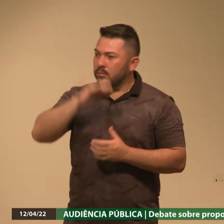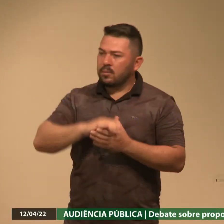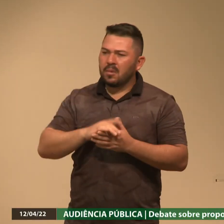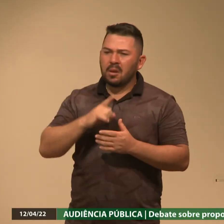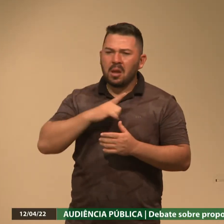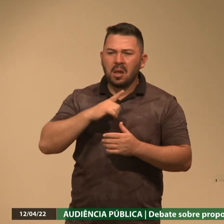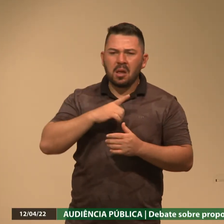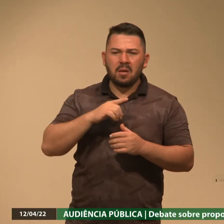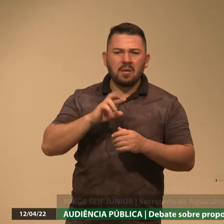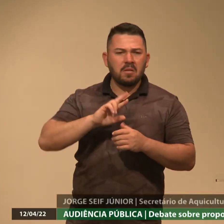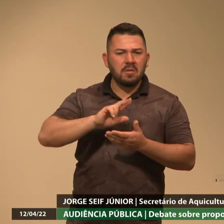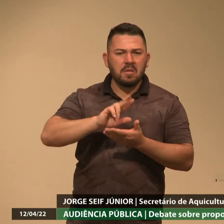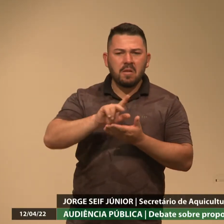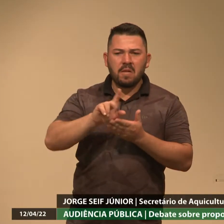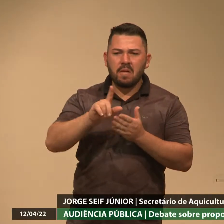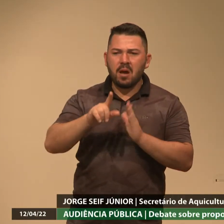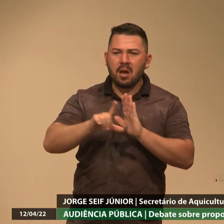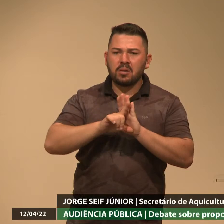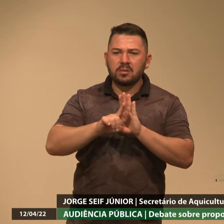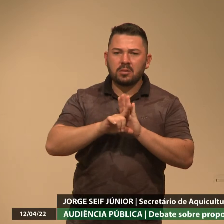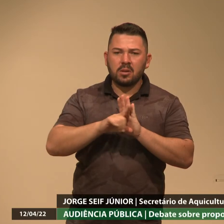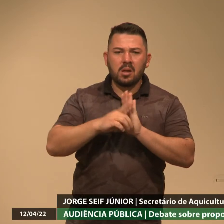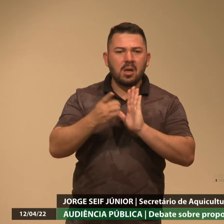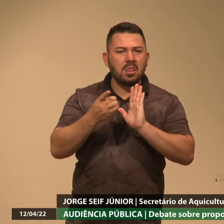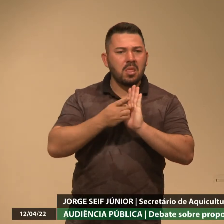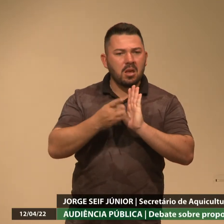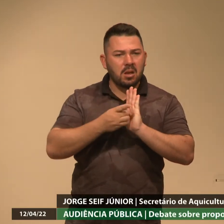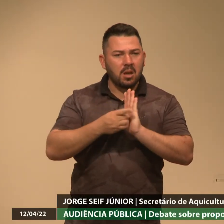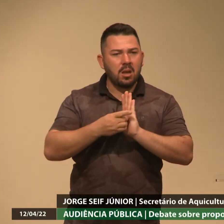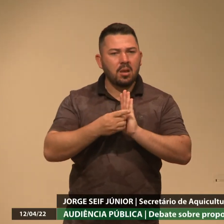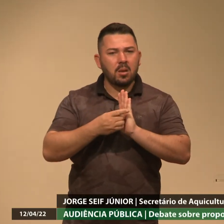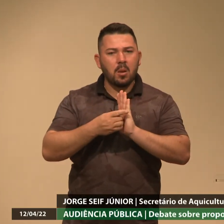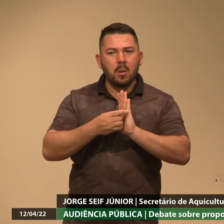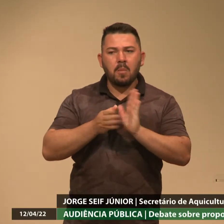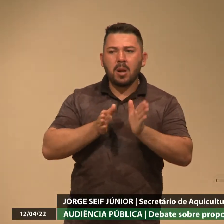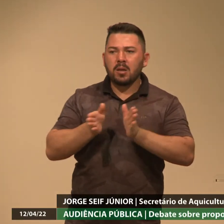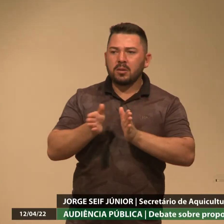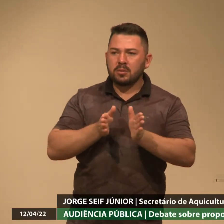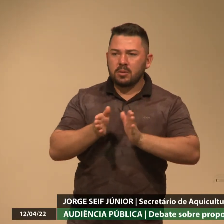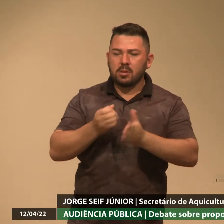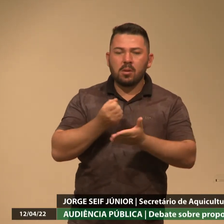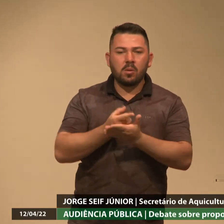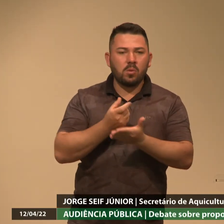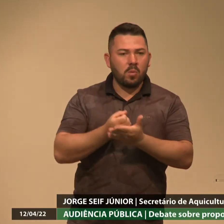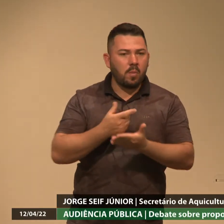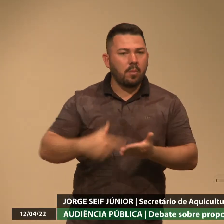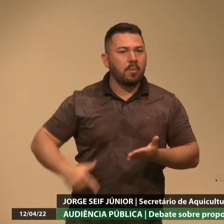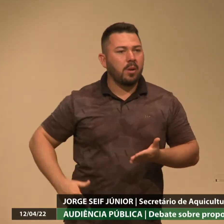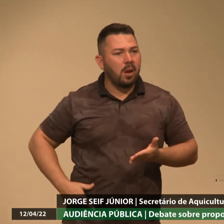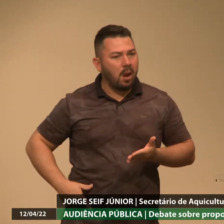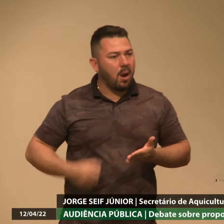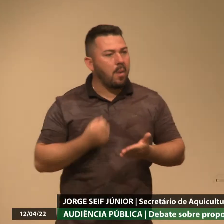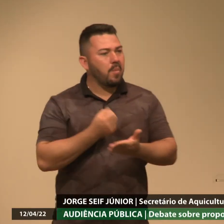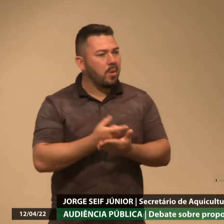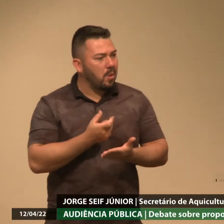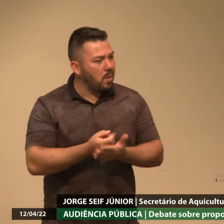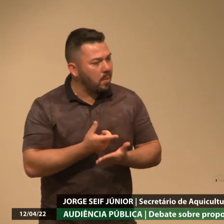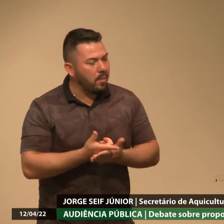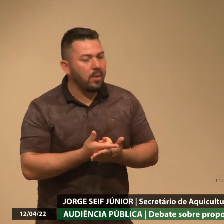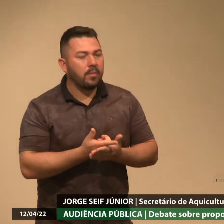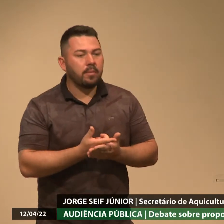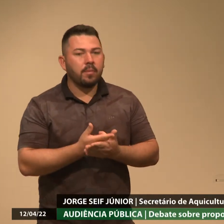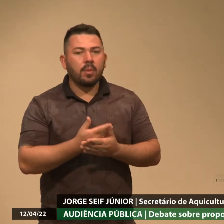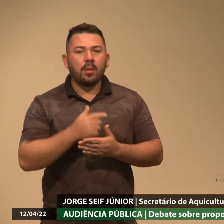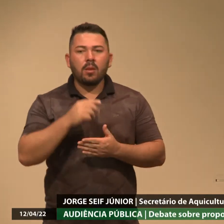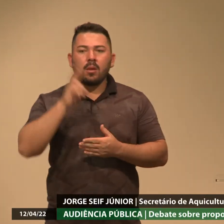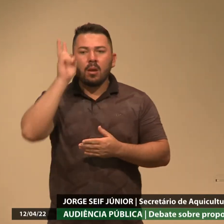decretos para flexibilizar e a compra de armas de fogo e lembrando